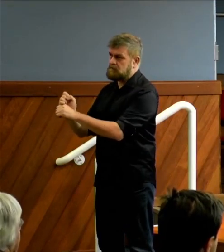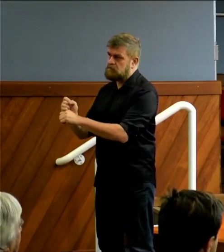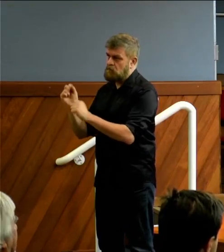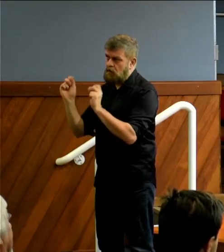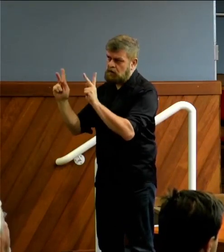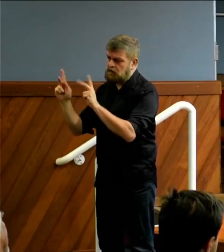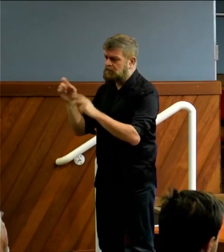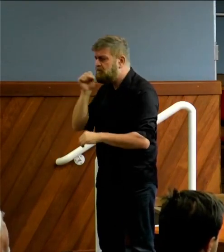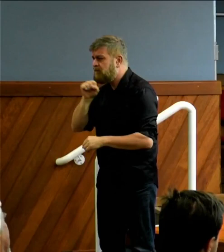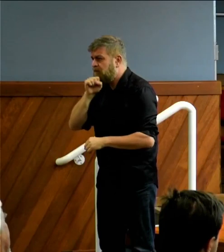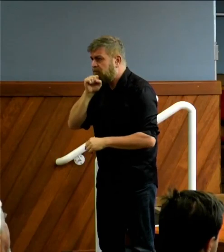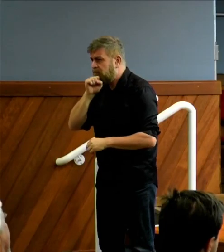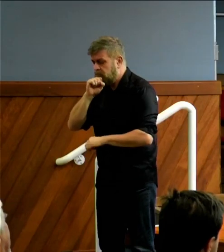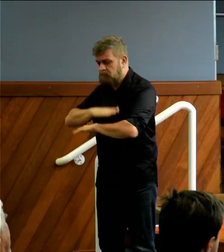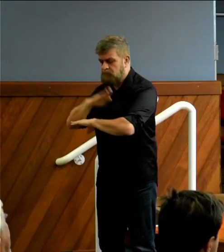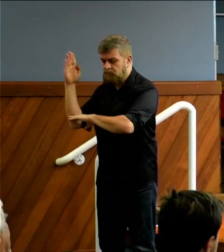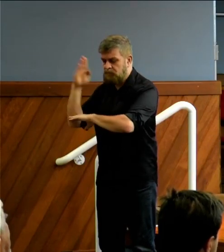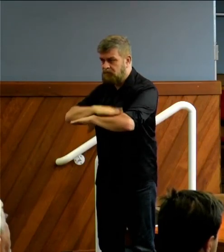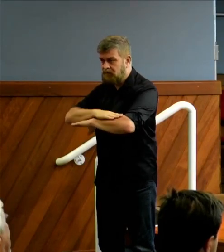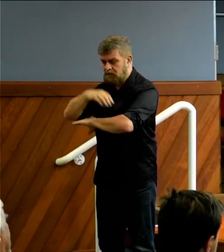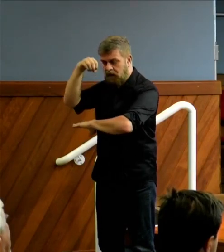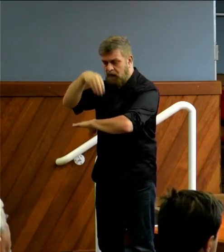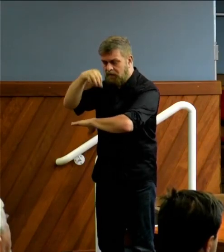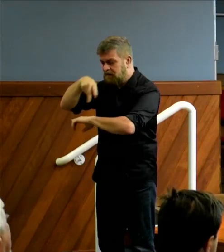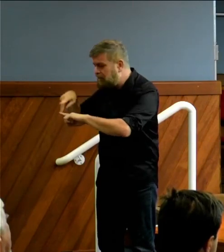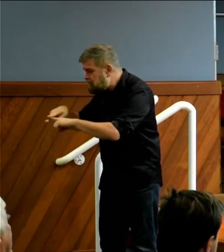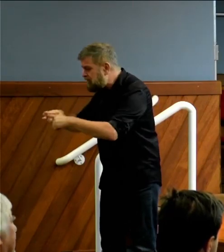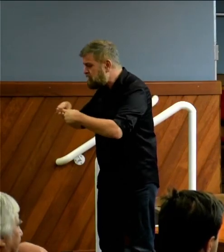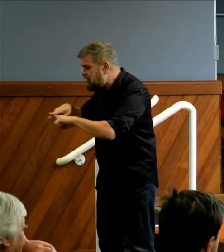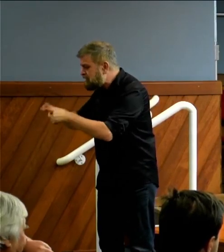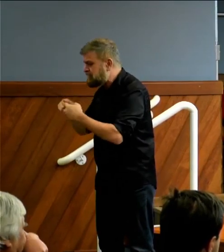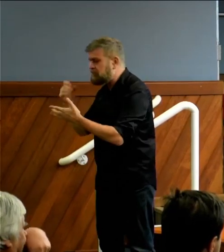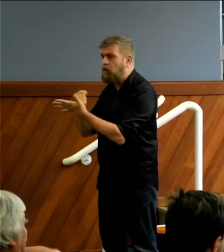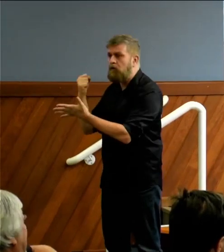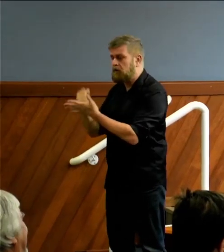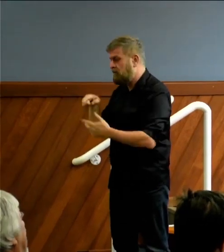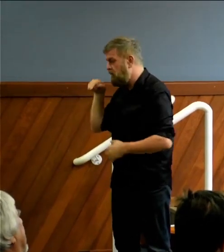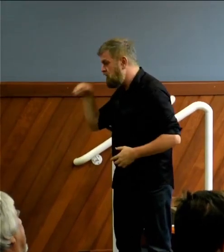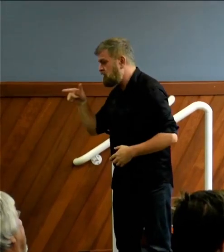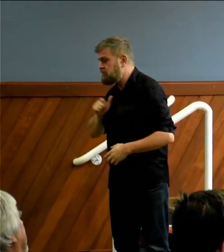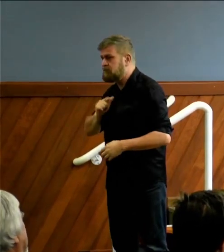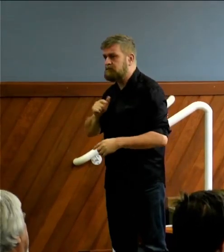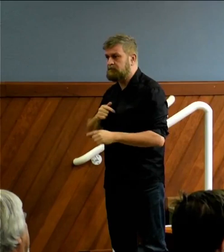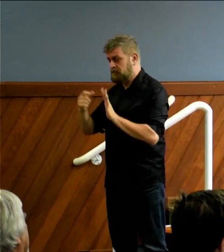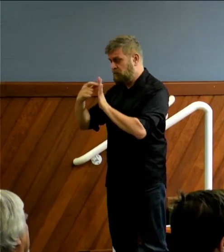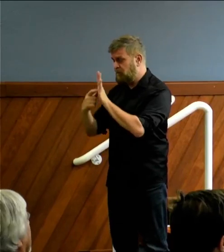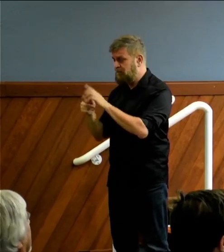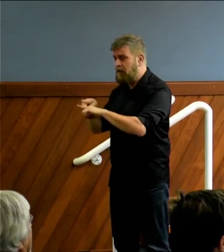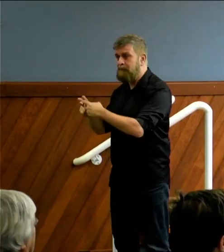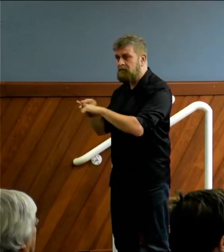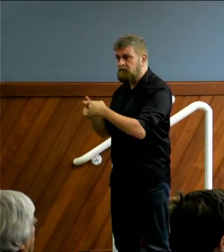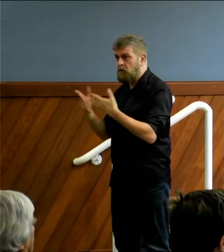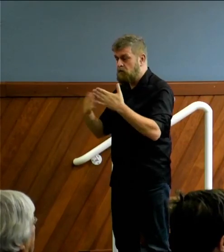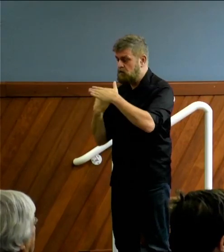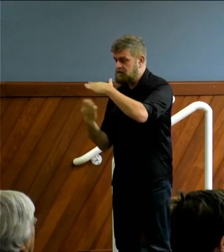mas, gente, um scanner, você precisa contratar manutenção. Se você não contrata manutenção de software, hoje a empresa para